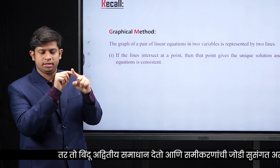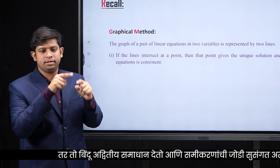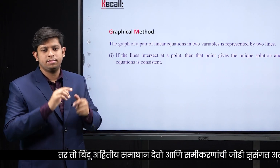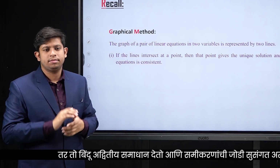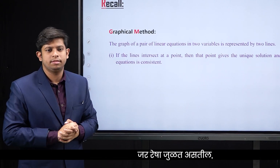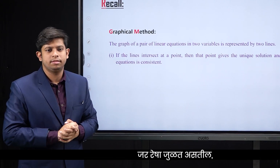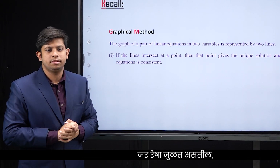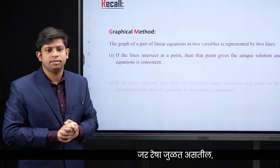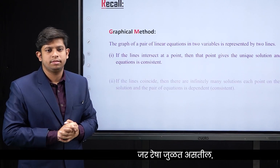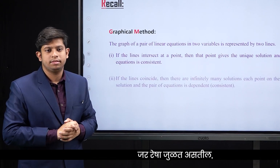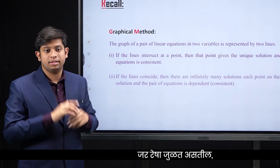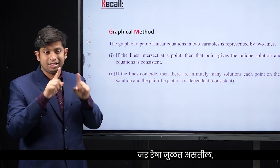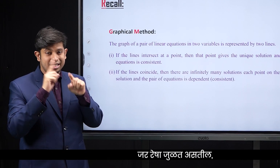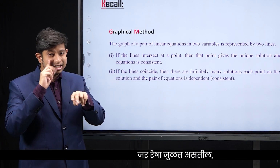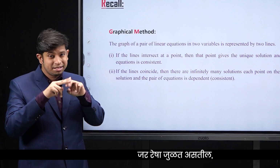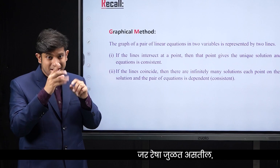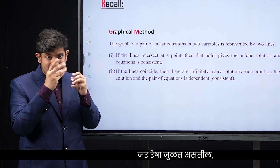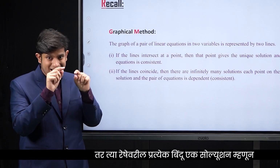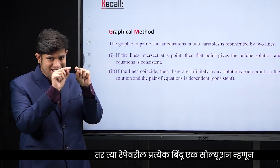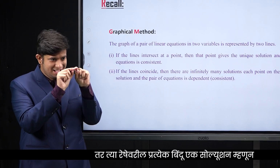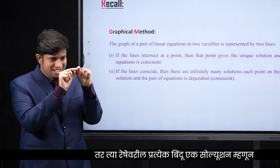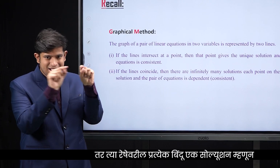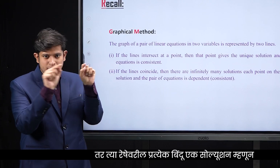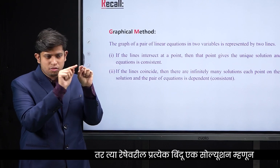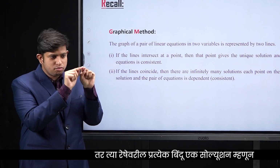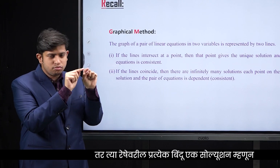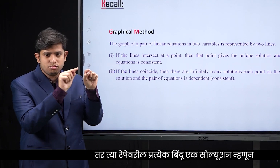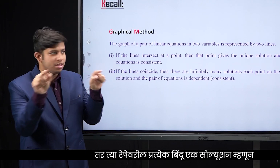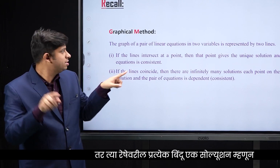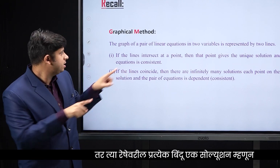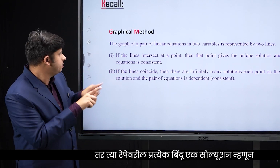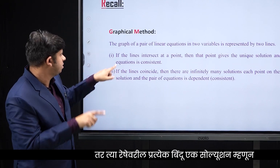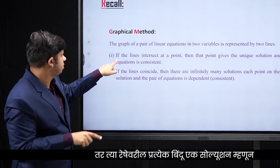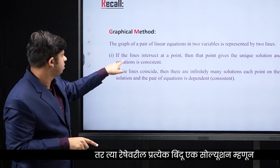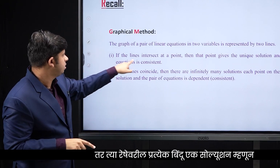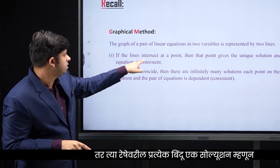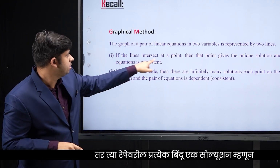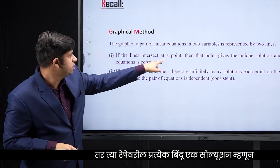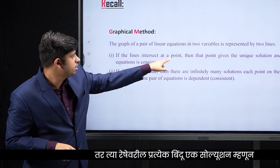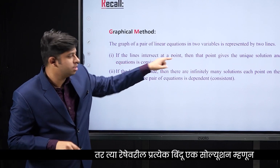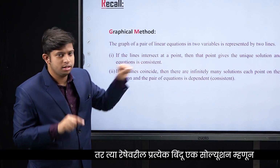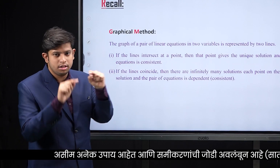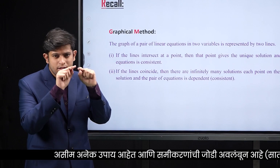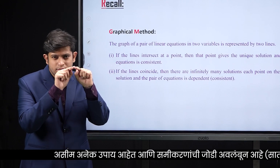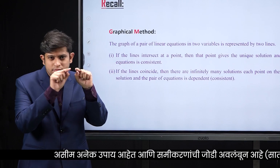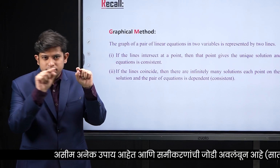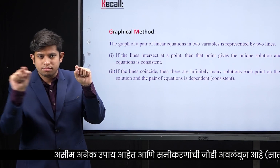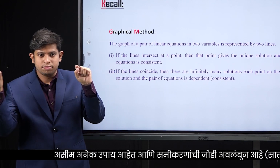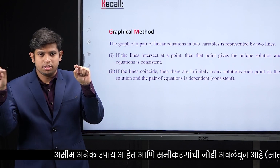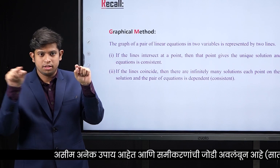असते. जर रेषा जुळत असतील तर त्या रेषेवरील प्रत्येक बिंदू एक सॉल्युशन म्हणून असीम अनेक उपाय आहेत